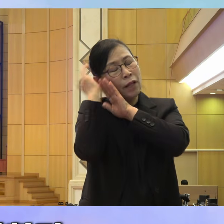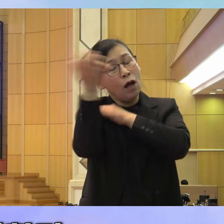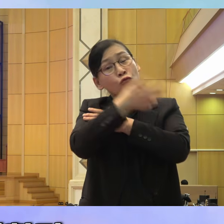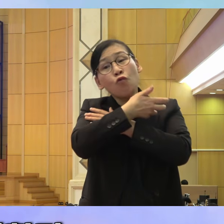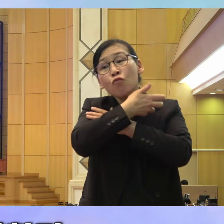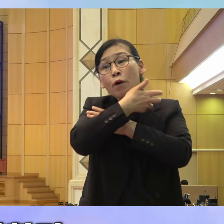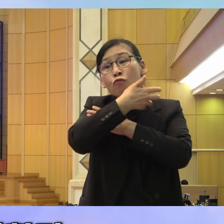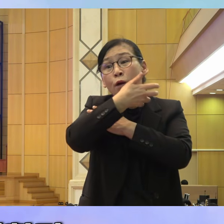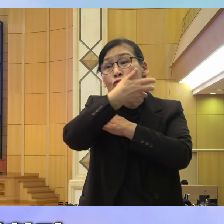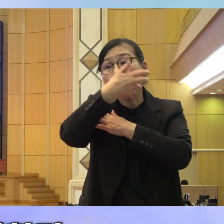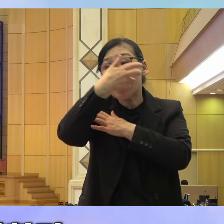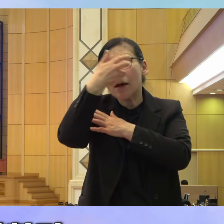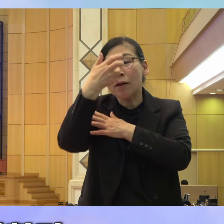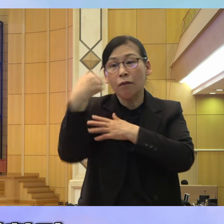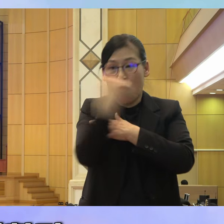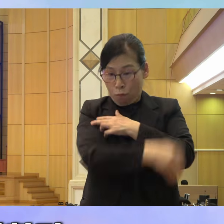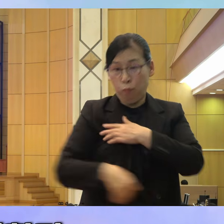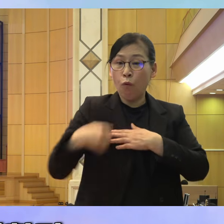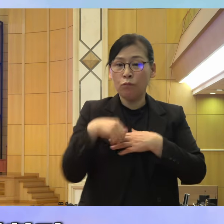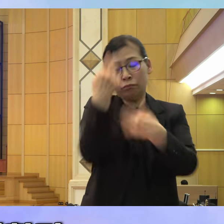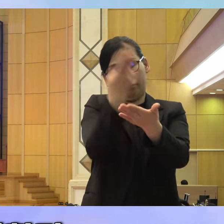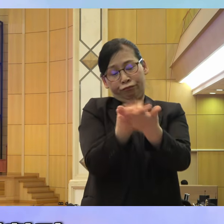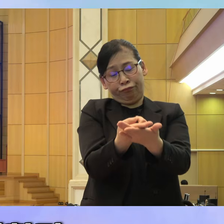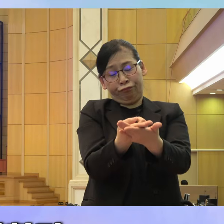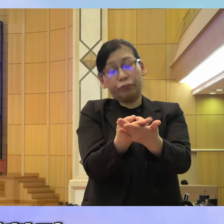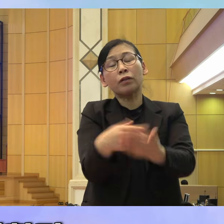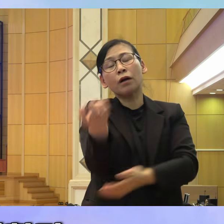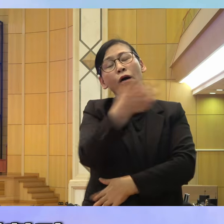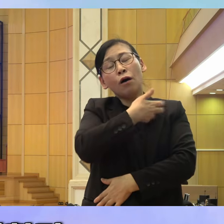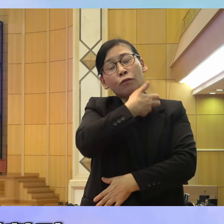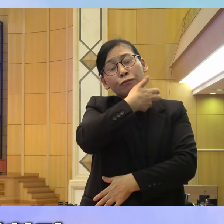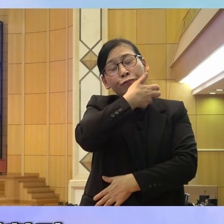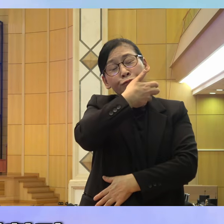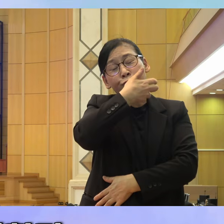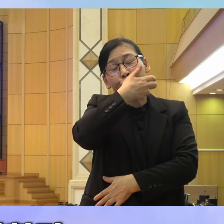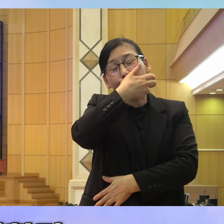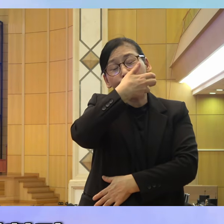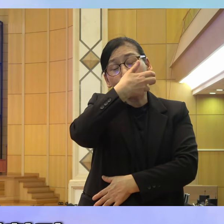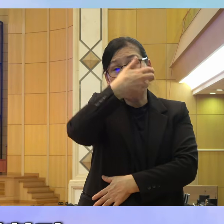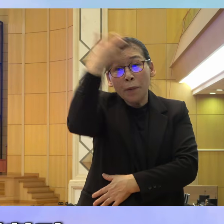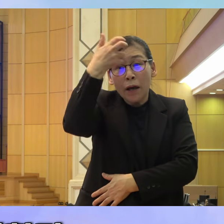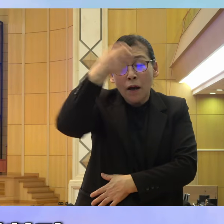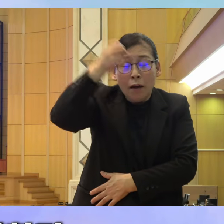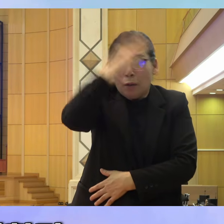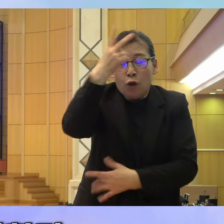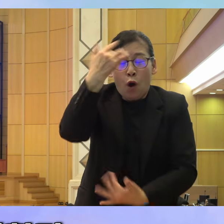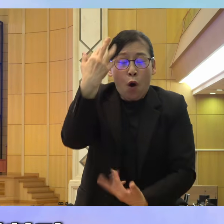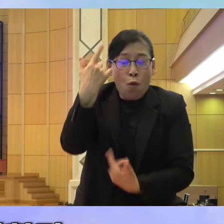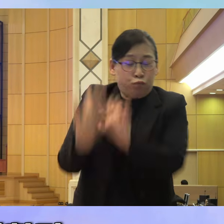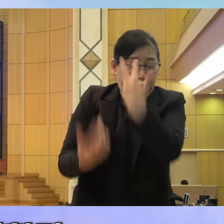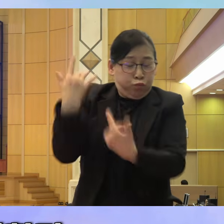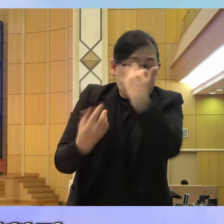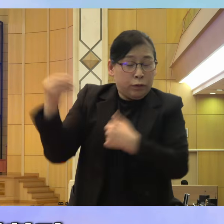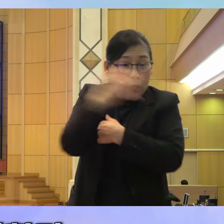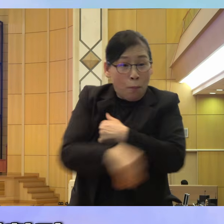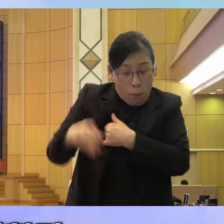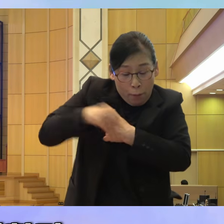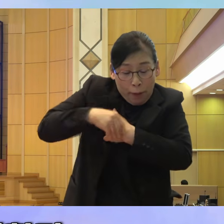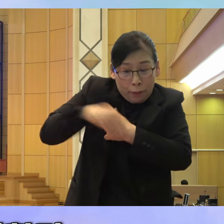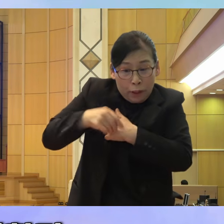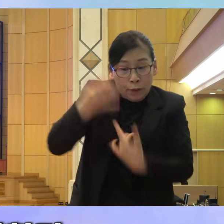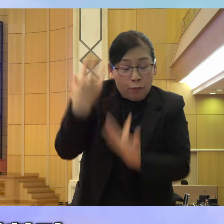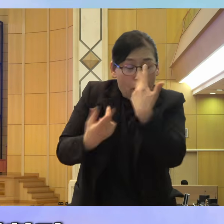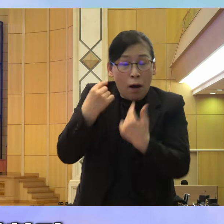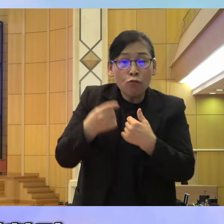진짜가 아니라니까. 꿈 속에서 화재가 나가지고 내 몸에 불이 붙어가지고 막